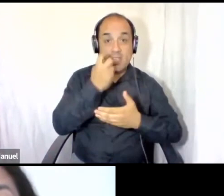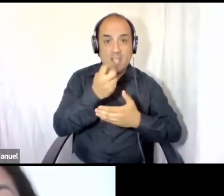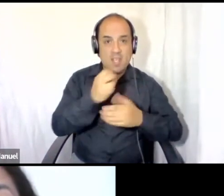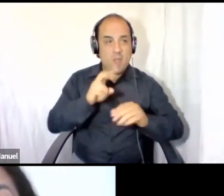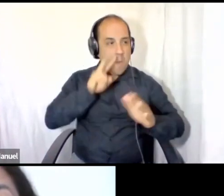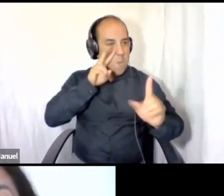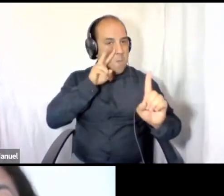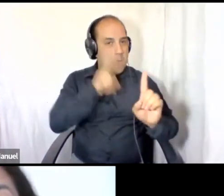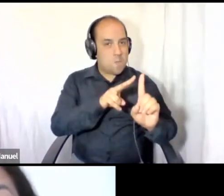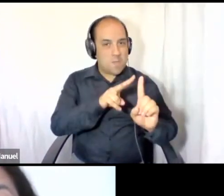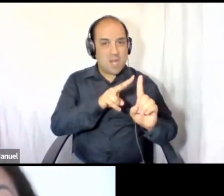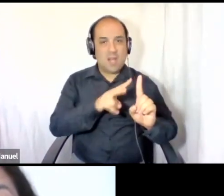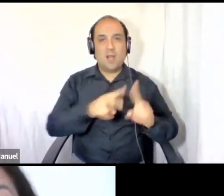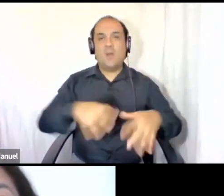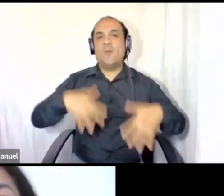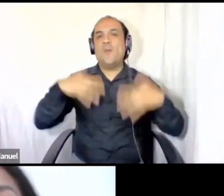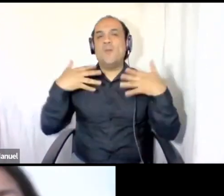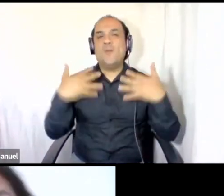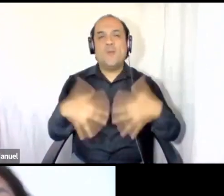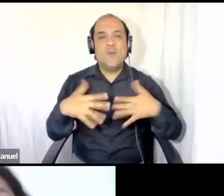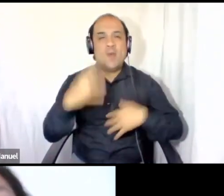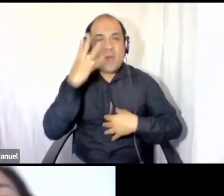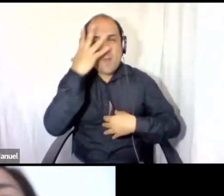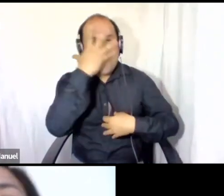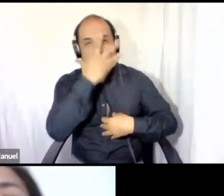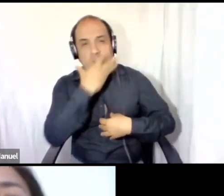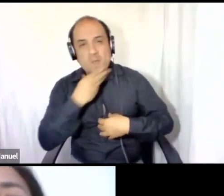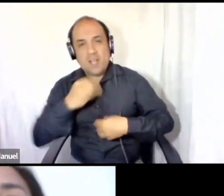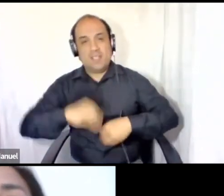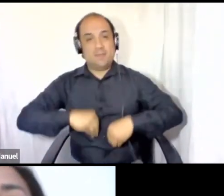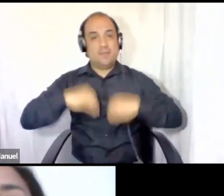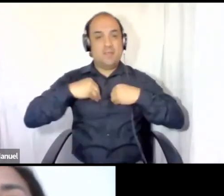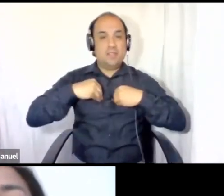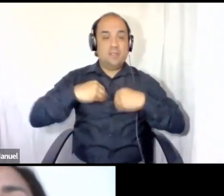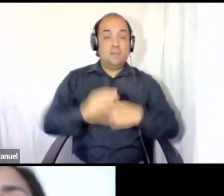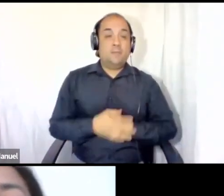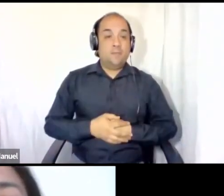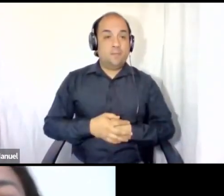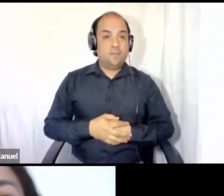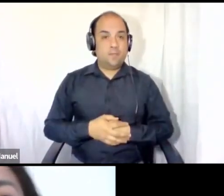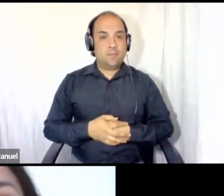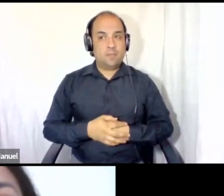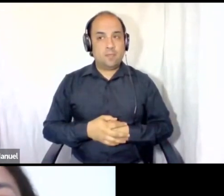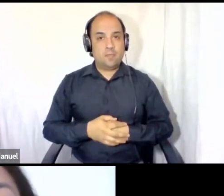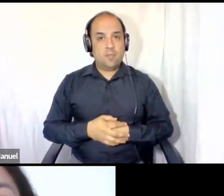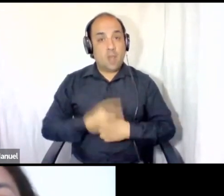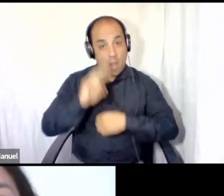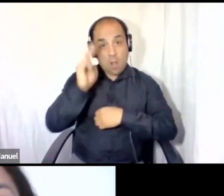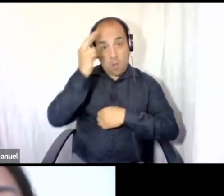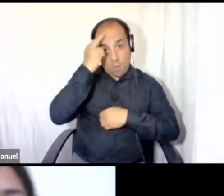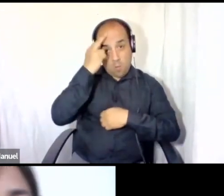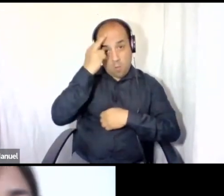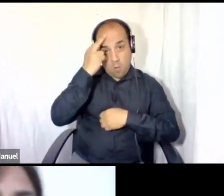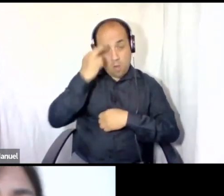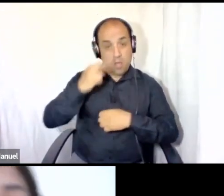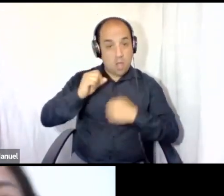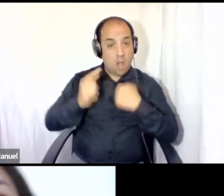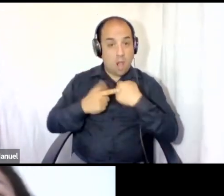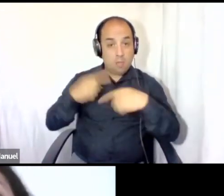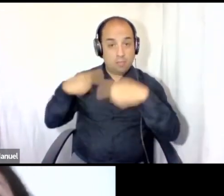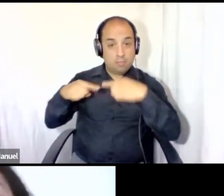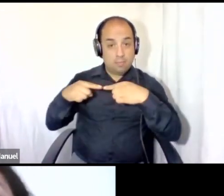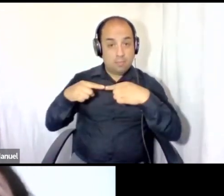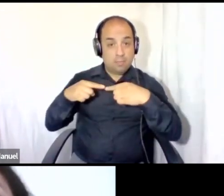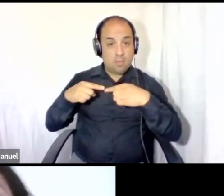lo hermoso que es la vida. Me quedo con algo que me comentaba mi carnal con respecto a mi carnal Crispo,